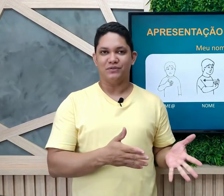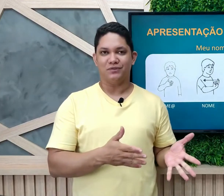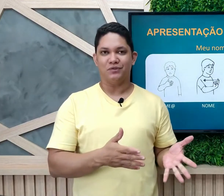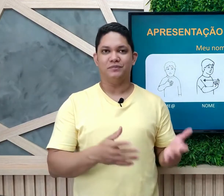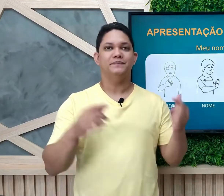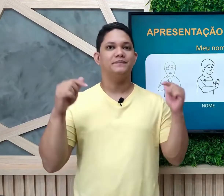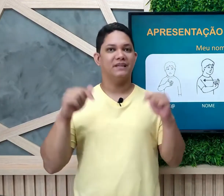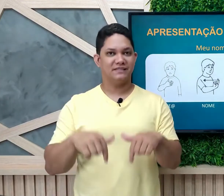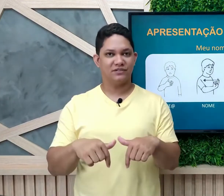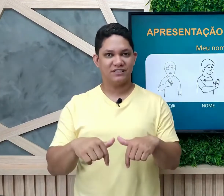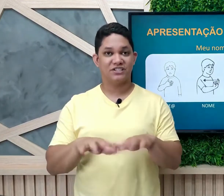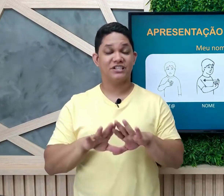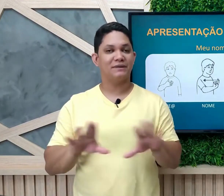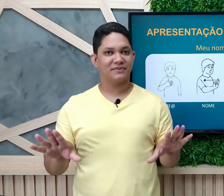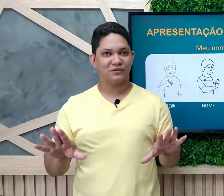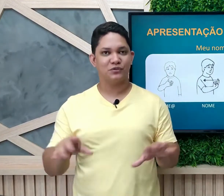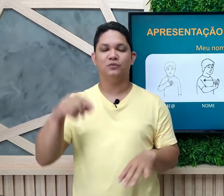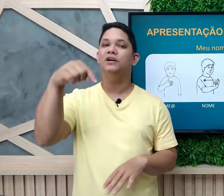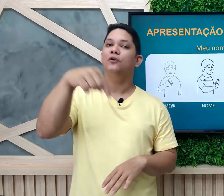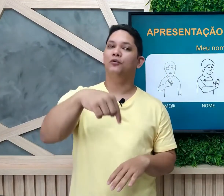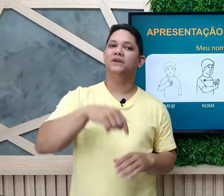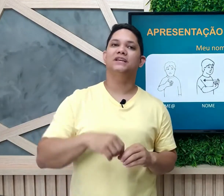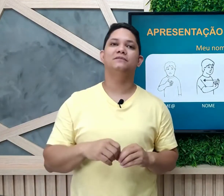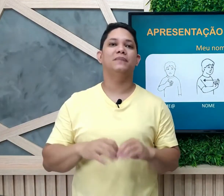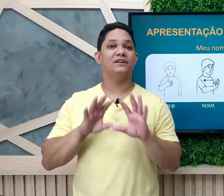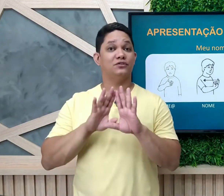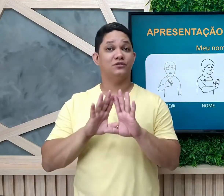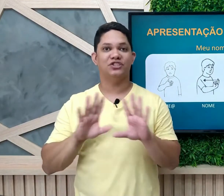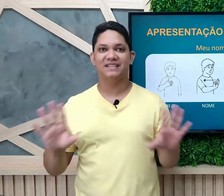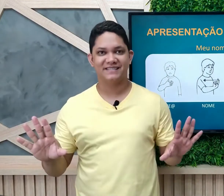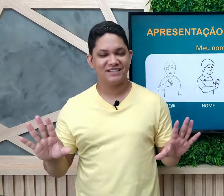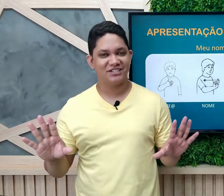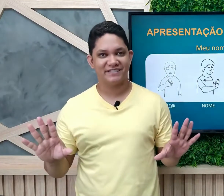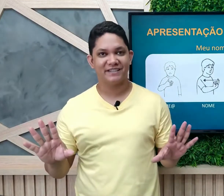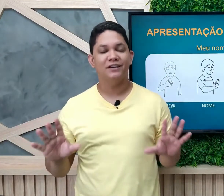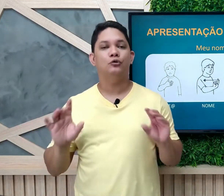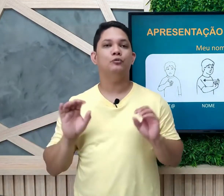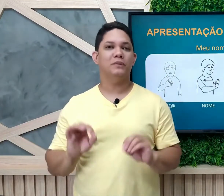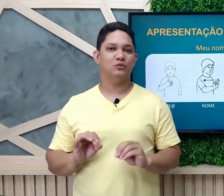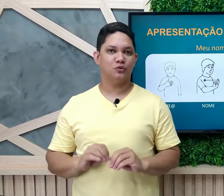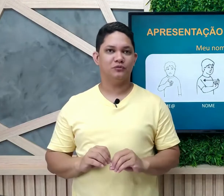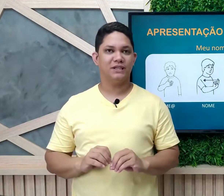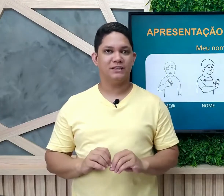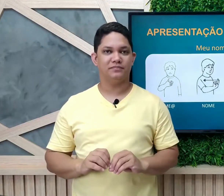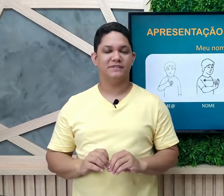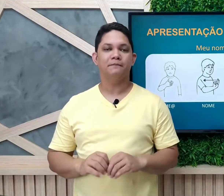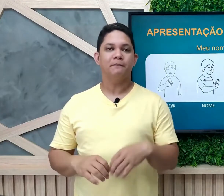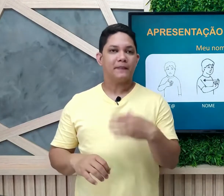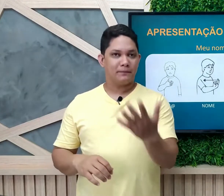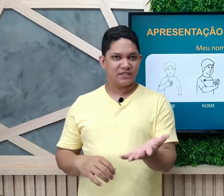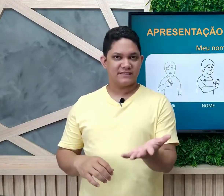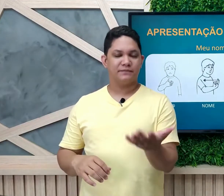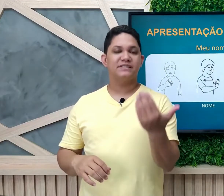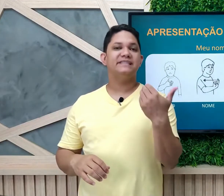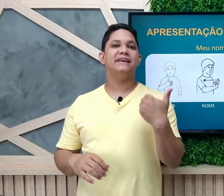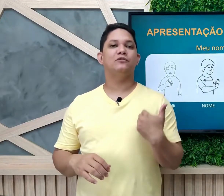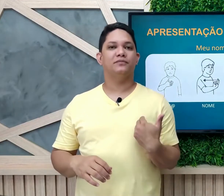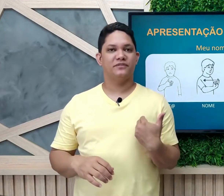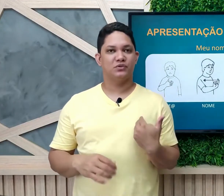seu nome? Se você já aprendeu o seu nome, comenta aqui embaixo, eu já sei dizer o meu nome em Libras. Por exemplo, se eu, professor